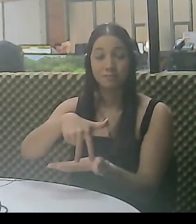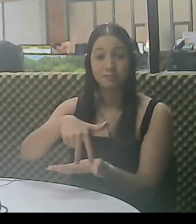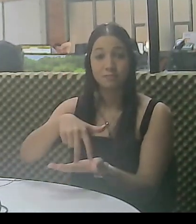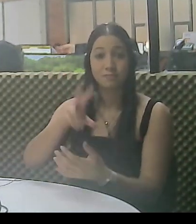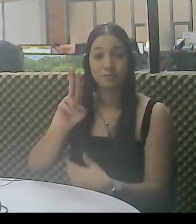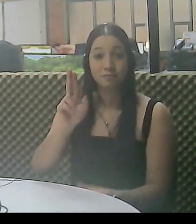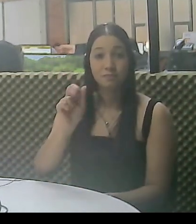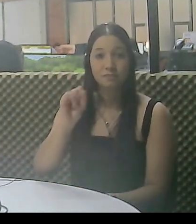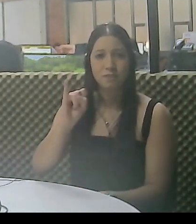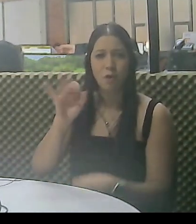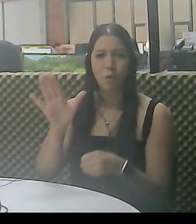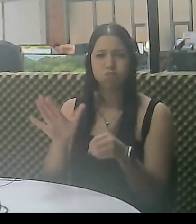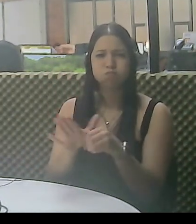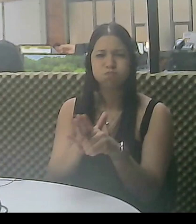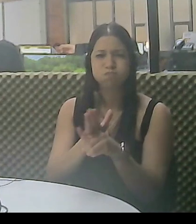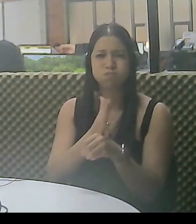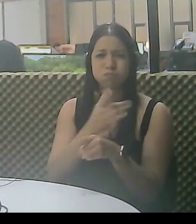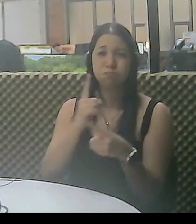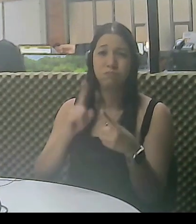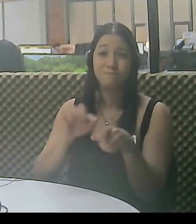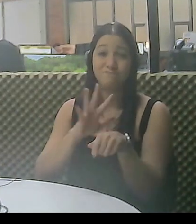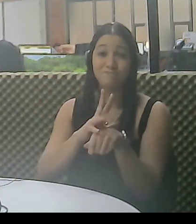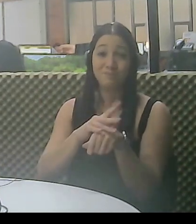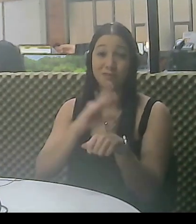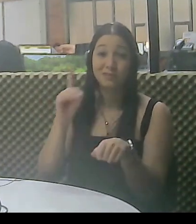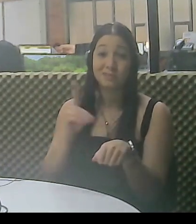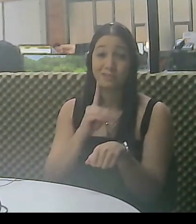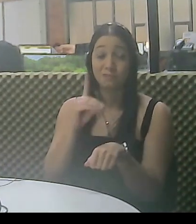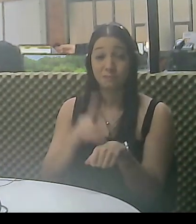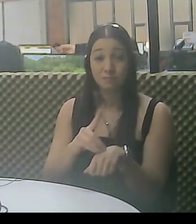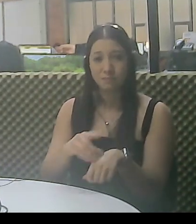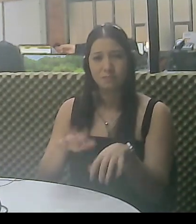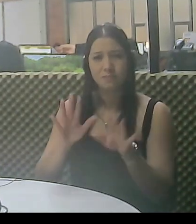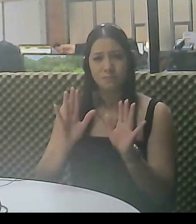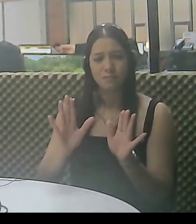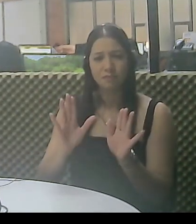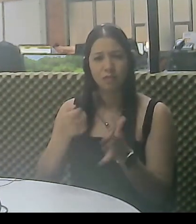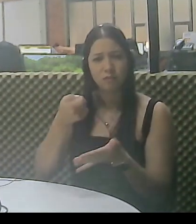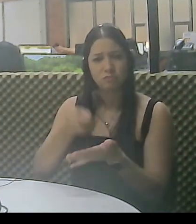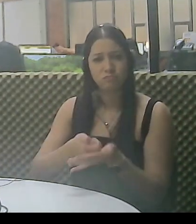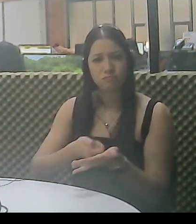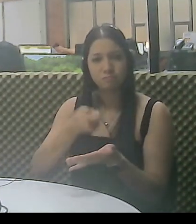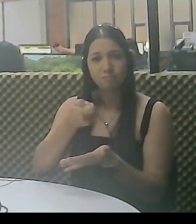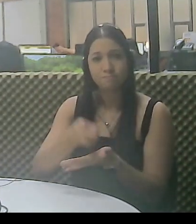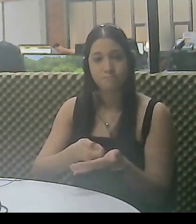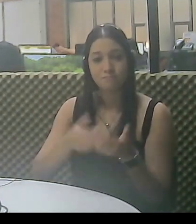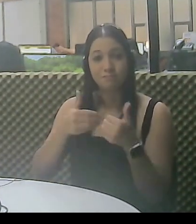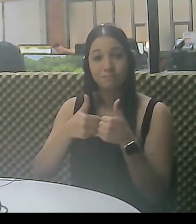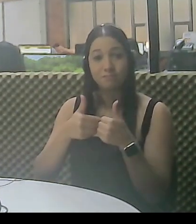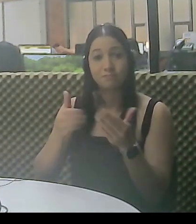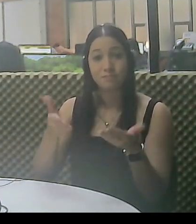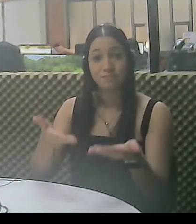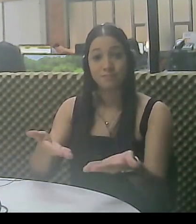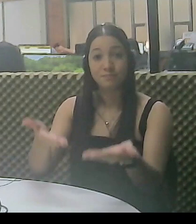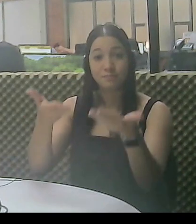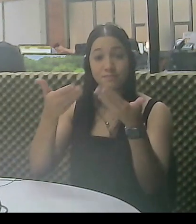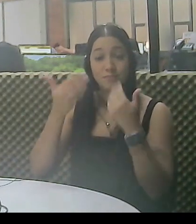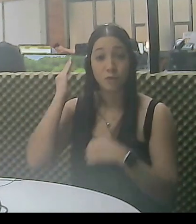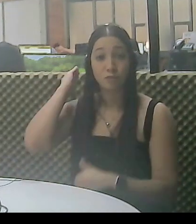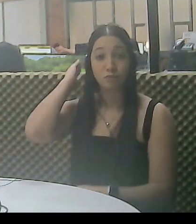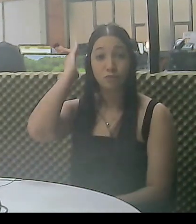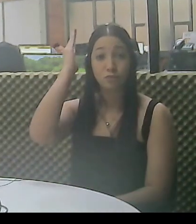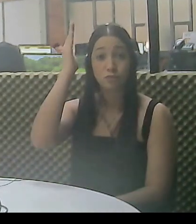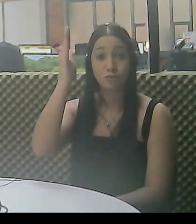uma UAI que está cheia porque enfrentamos uma epidemia de dengue. Mas a gente não foge da luta. Estamos abertos para você